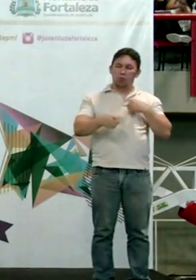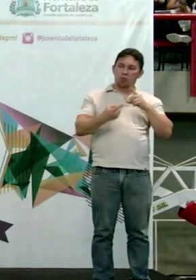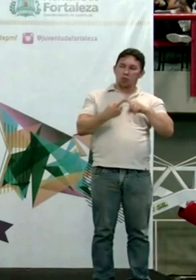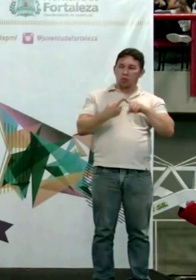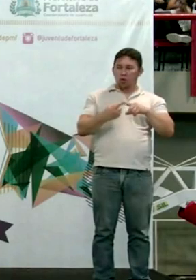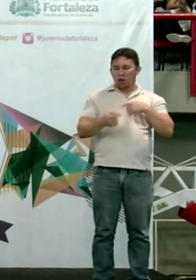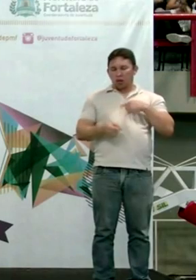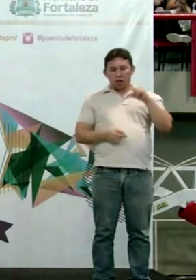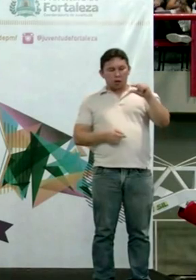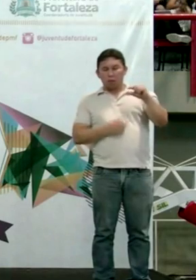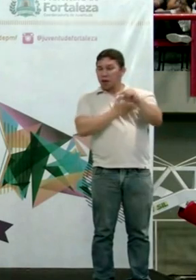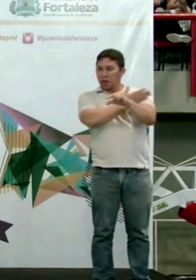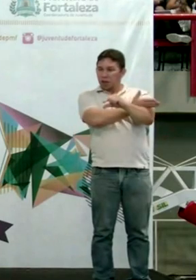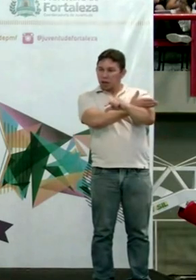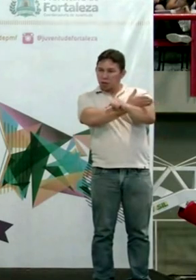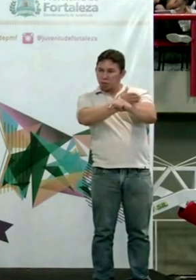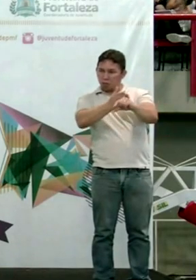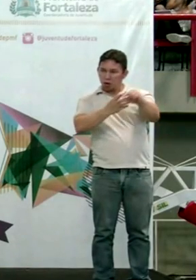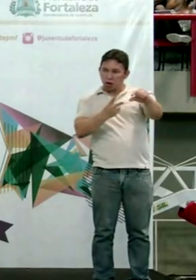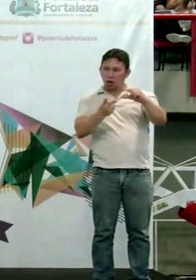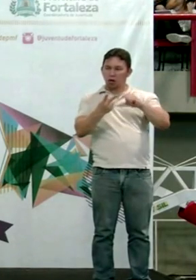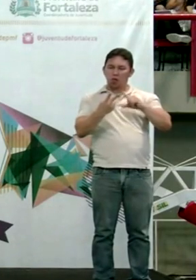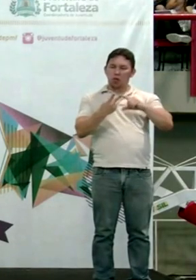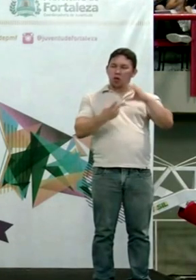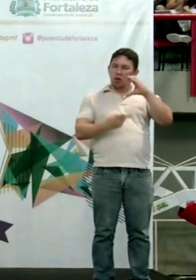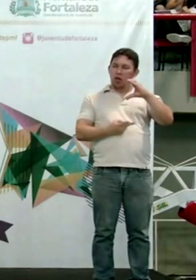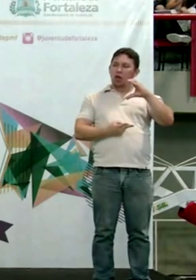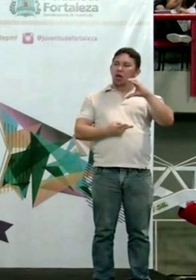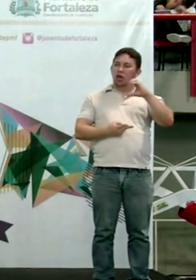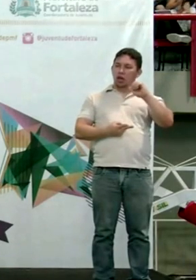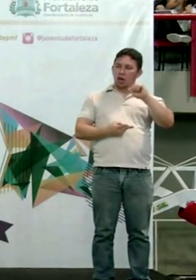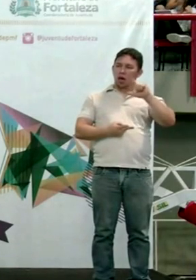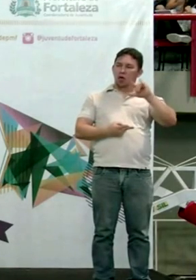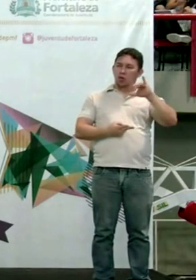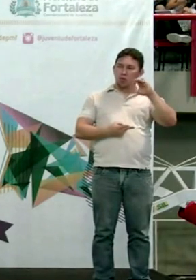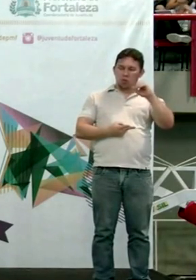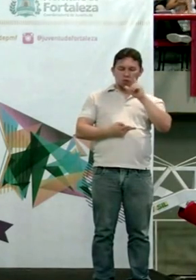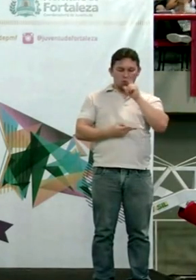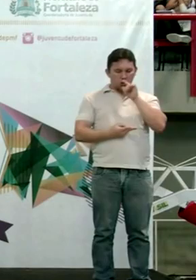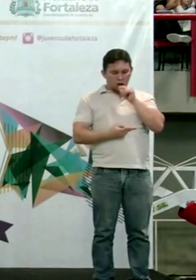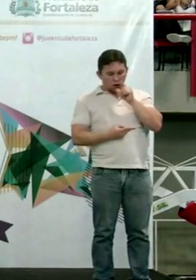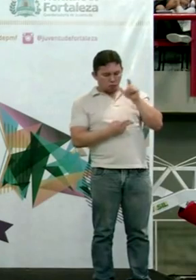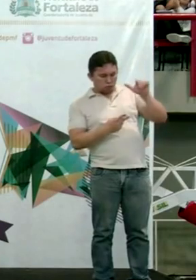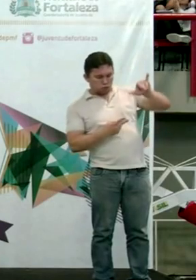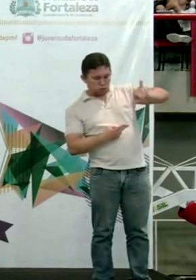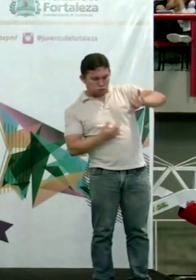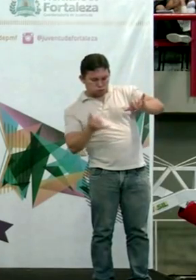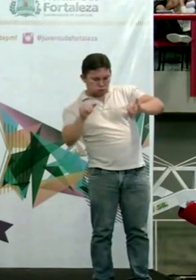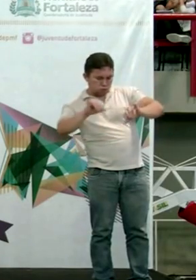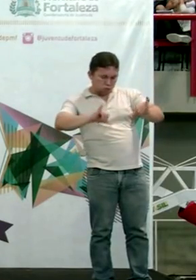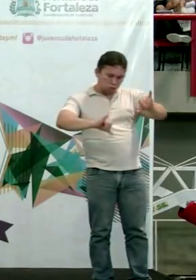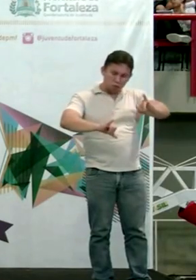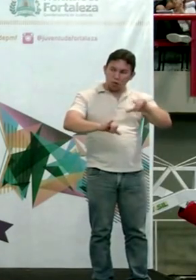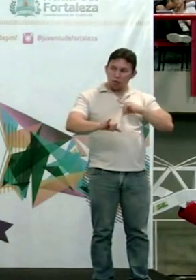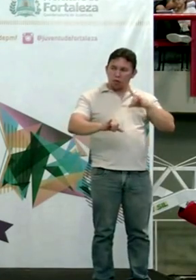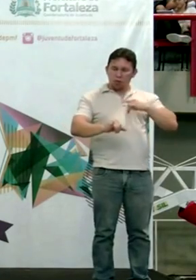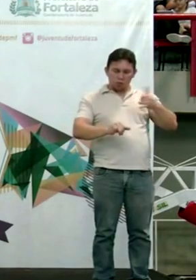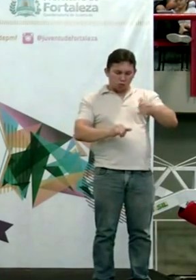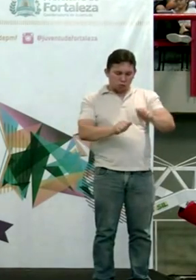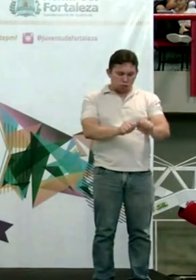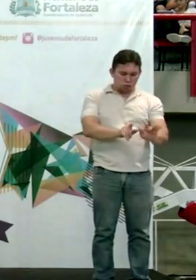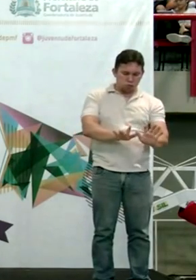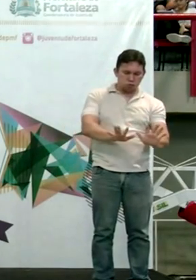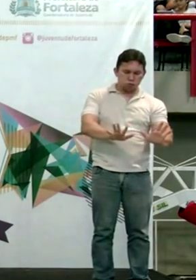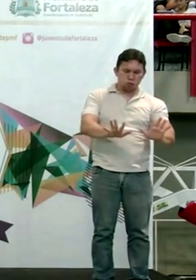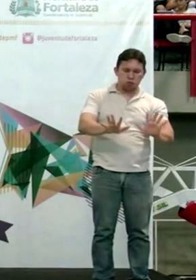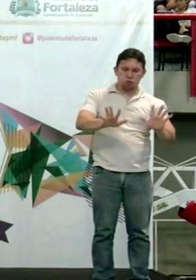de capoeira, de cálcio, na base das folhas, que contém água, resultando na geração de gás